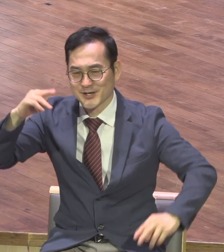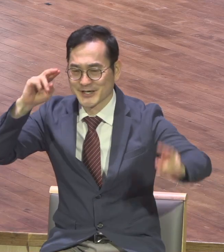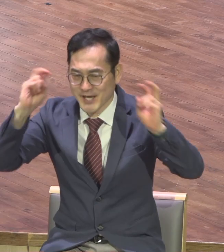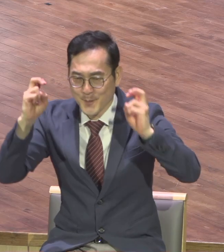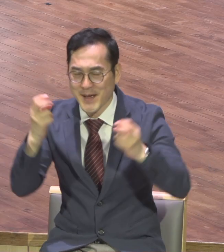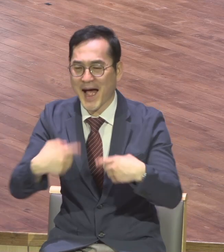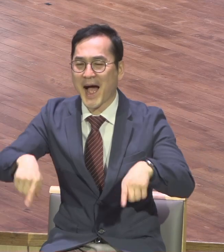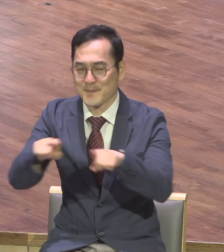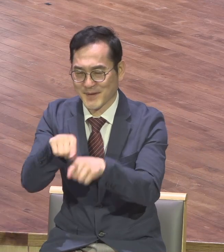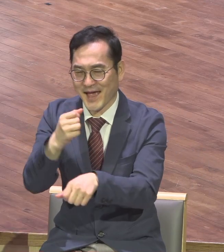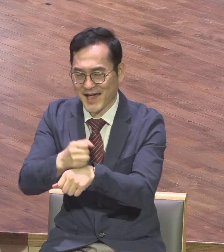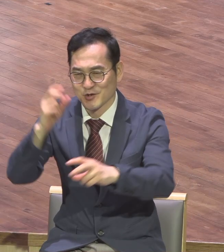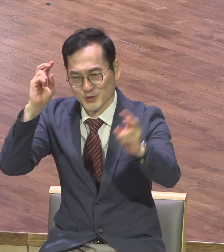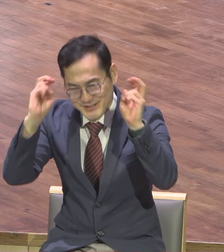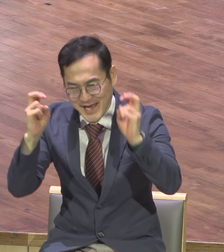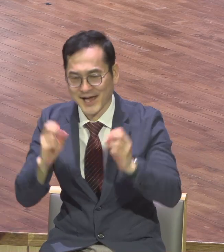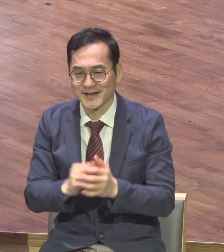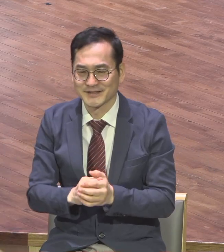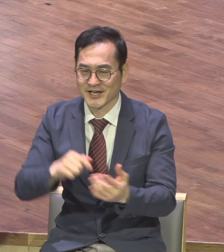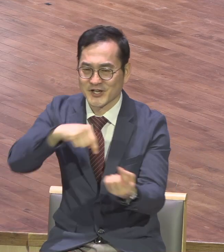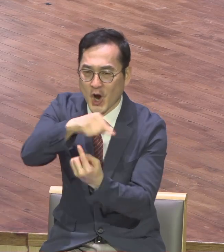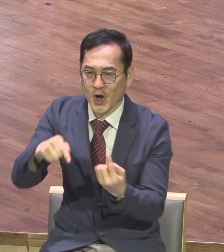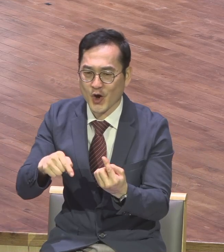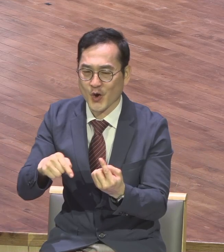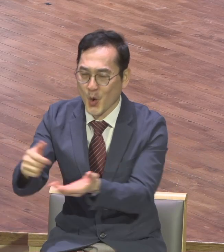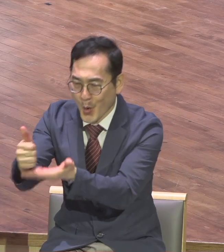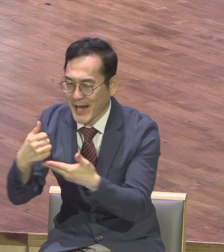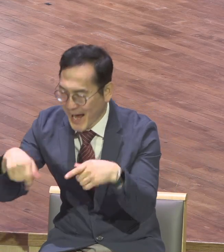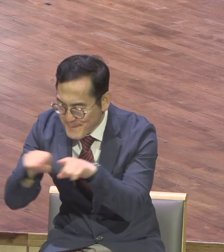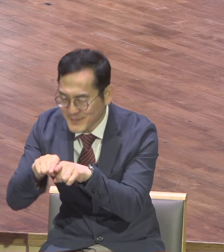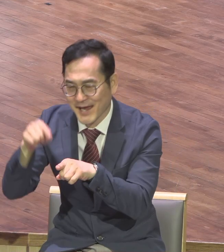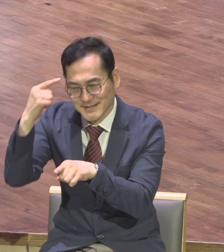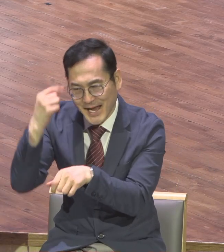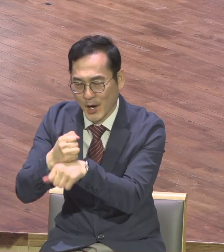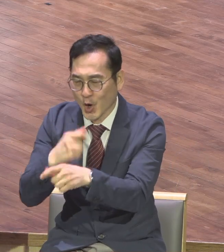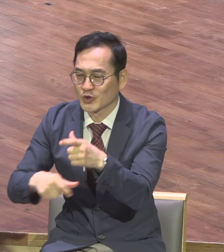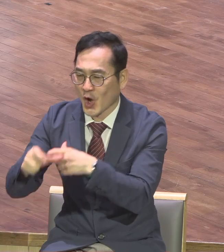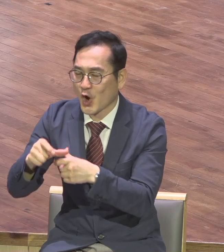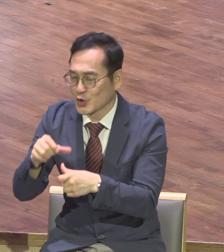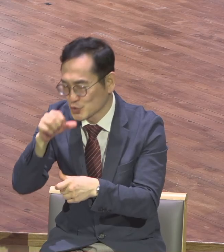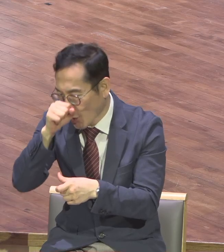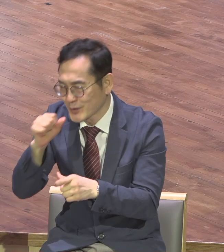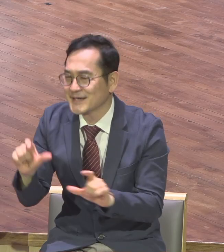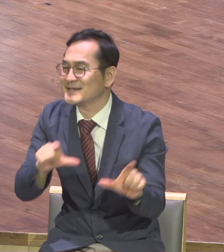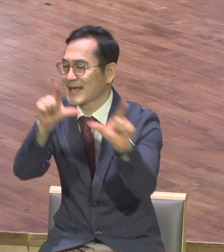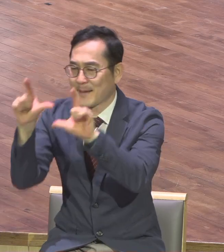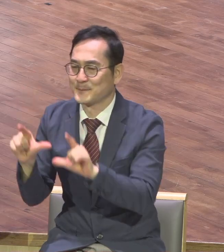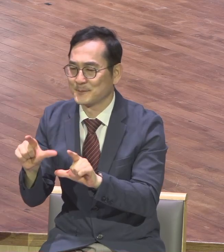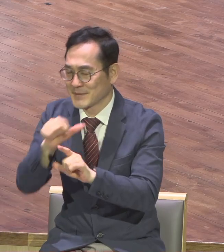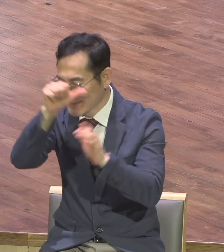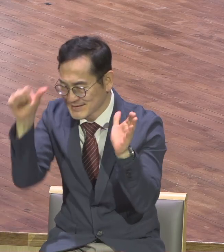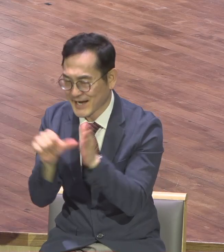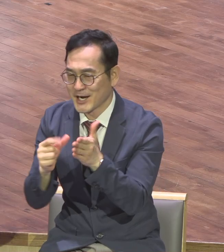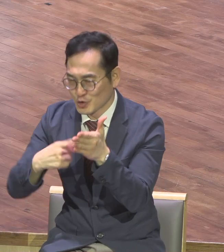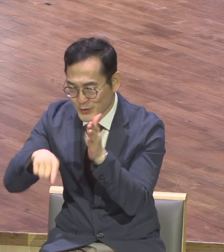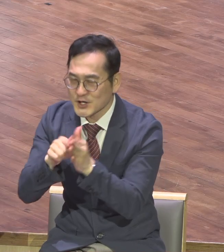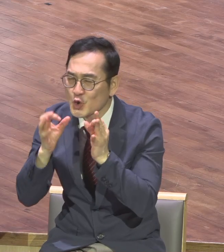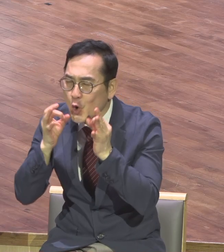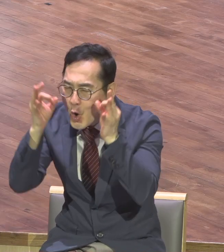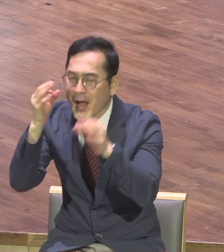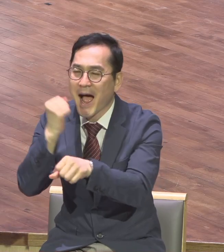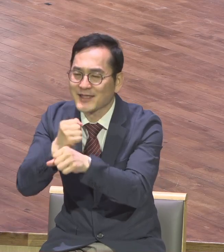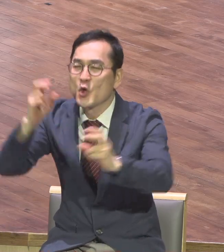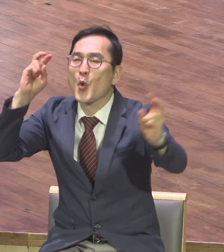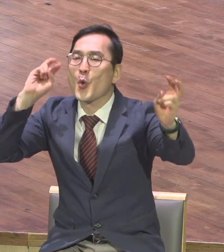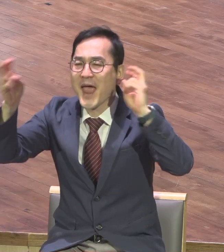경영 이념 아래서 고객과 함께 상상하고, 보다 나은 삶을 실현하기 위해서 노력하고